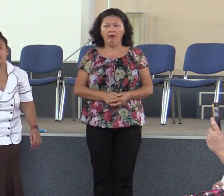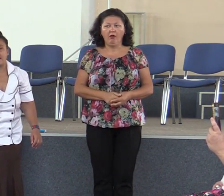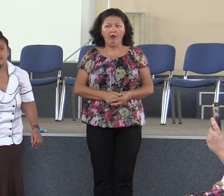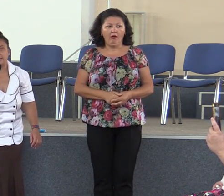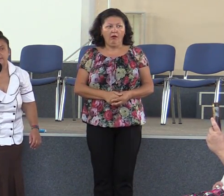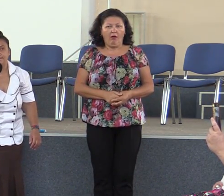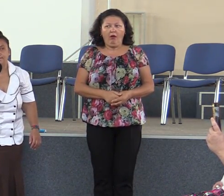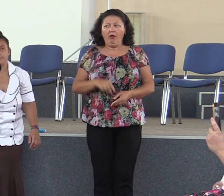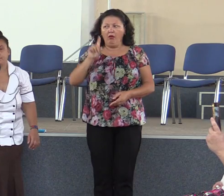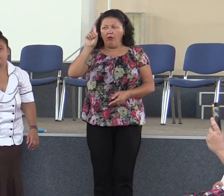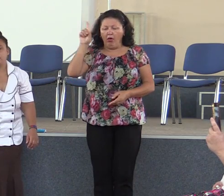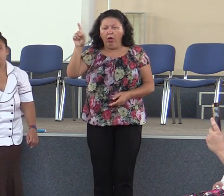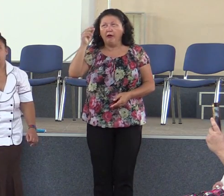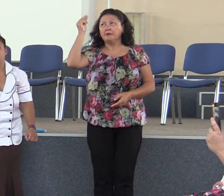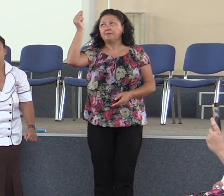El te iartă.